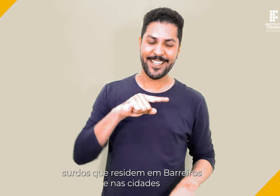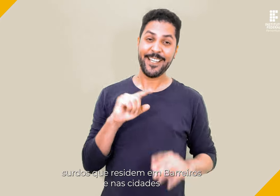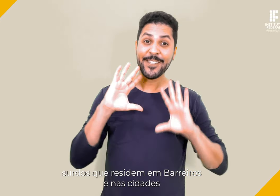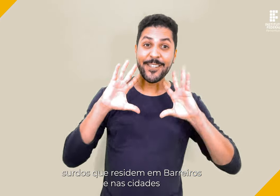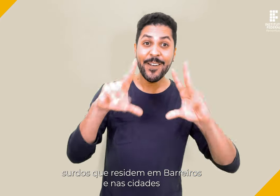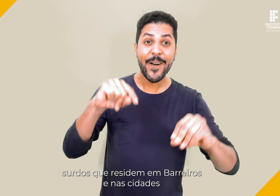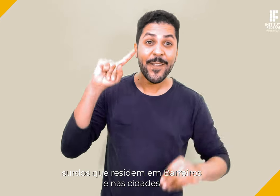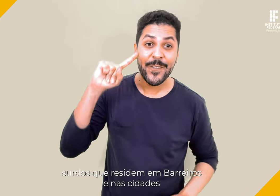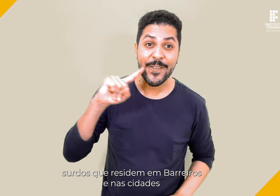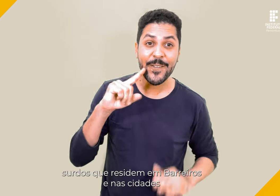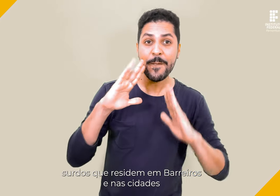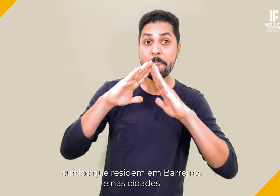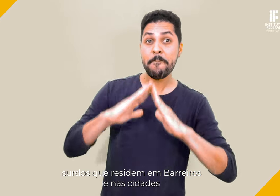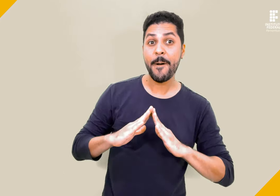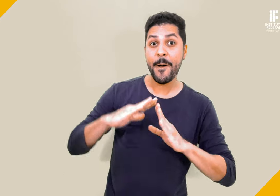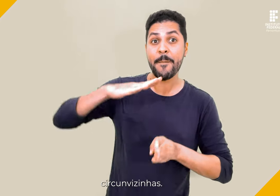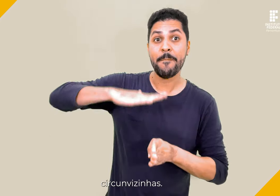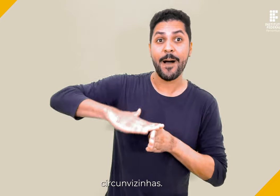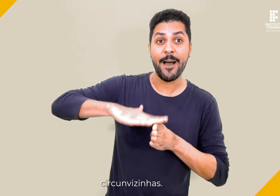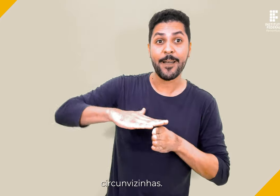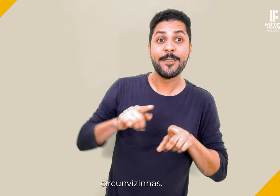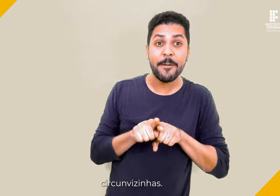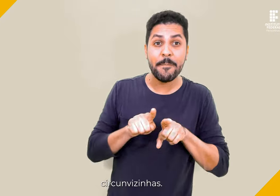Barreiros e nas cidades circunvizinhas.